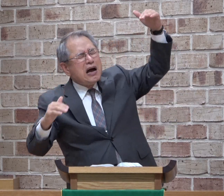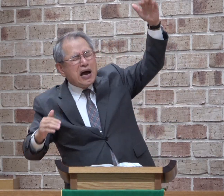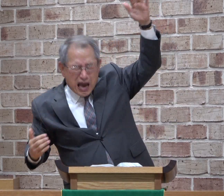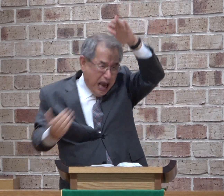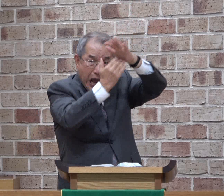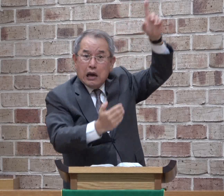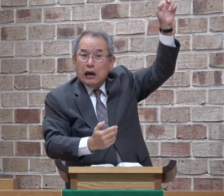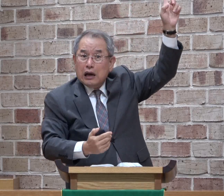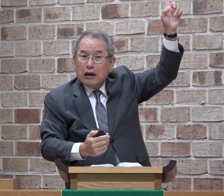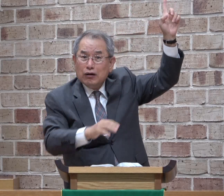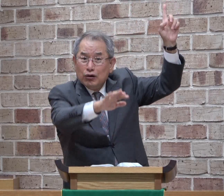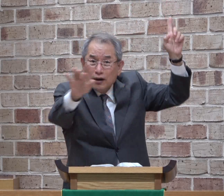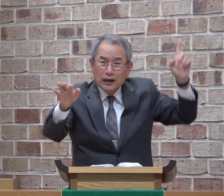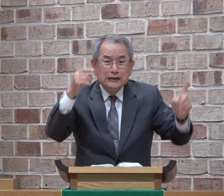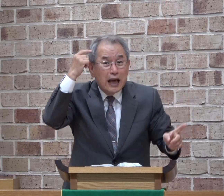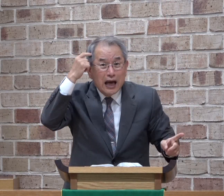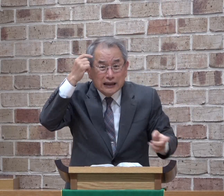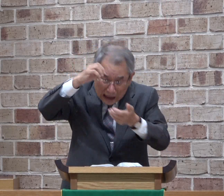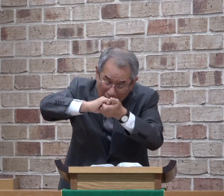생각으로 판단하지 마시고